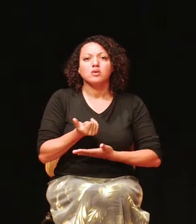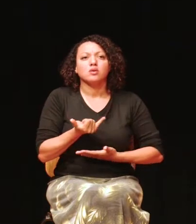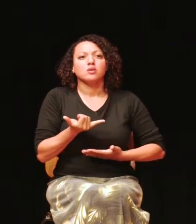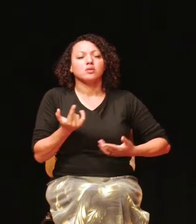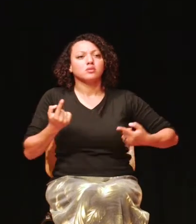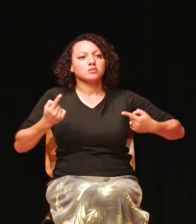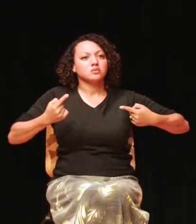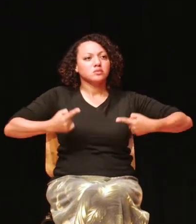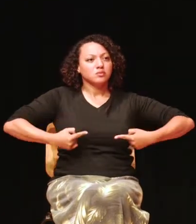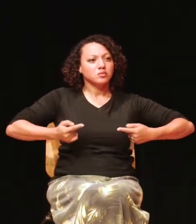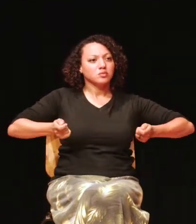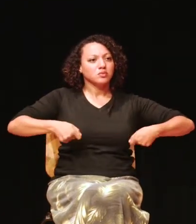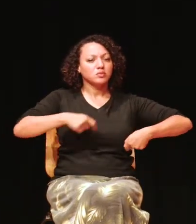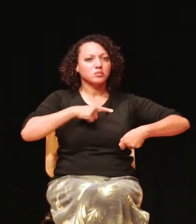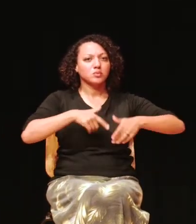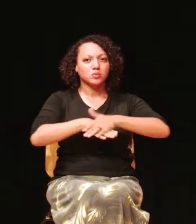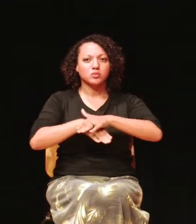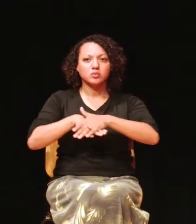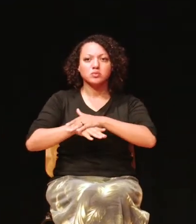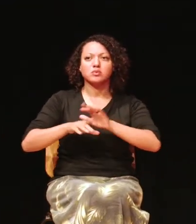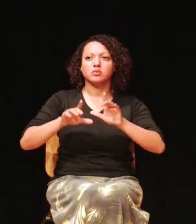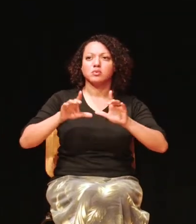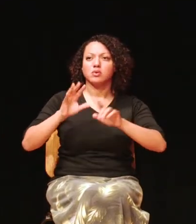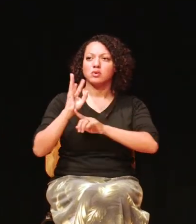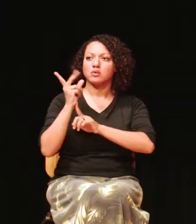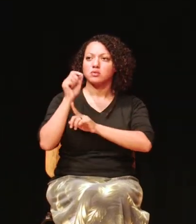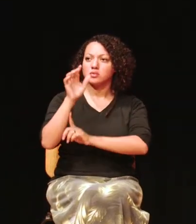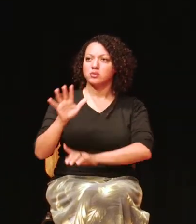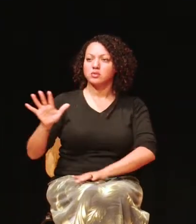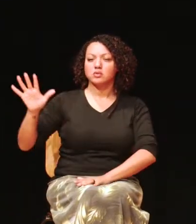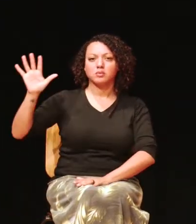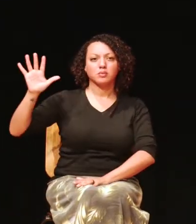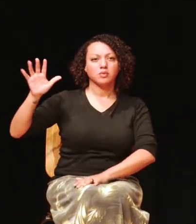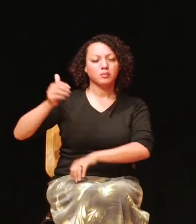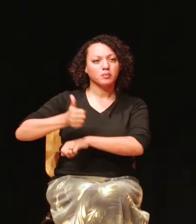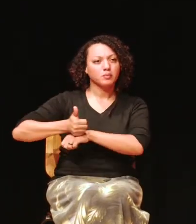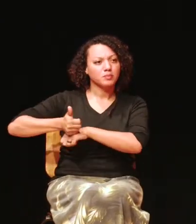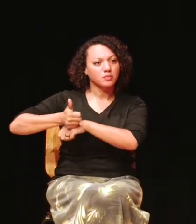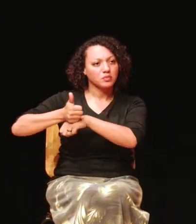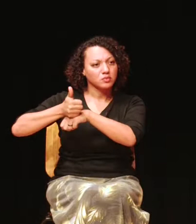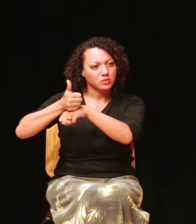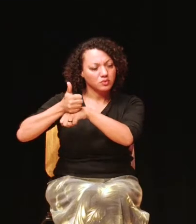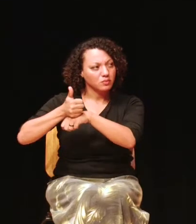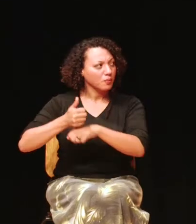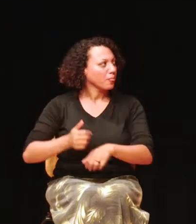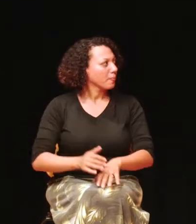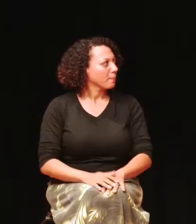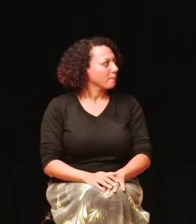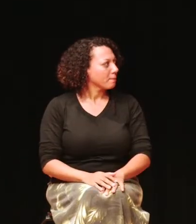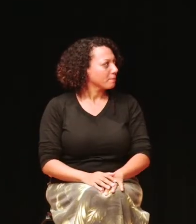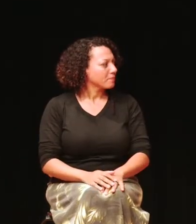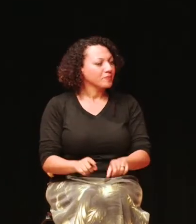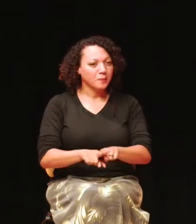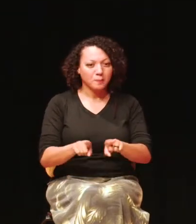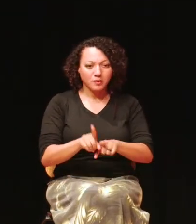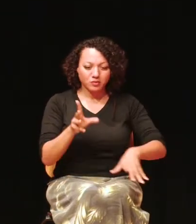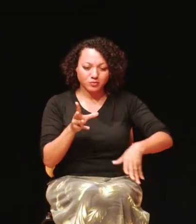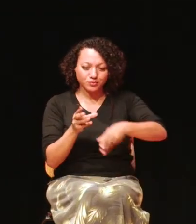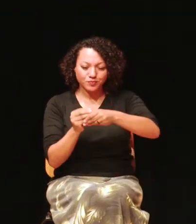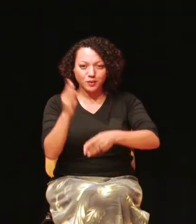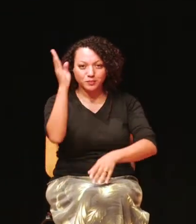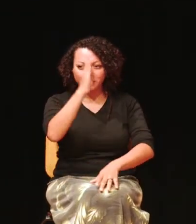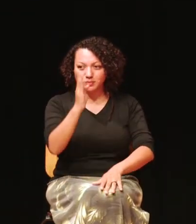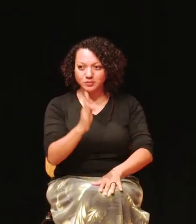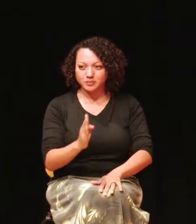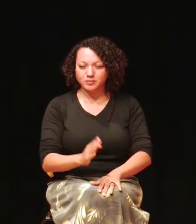quando olhamos uma coleção de arte europeia mais tradicional, e acho que aqui eu poderia adicionar no Brasil,